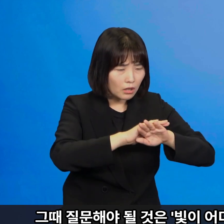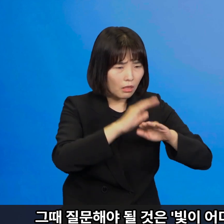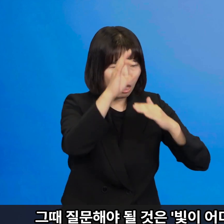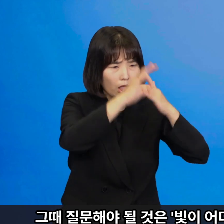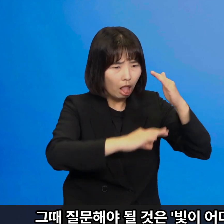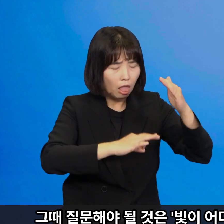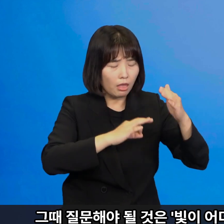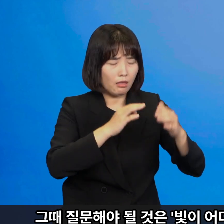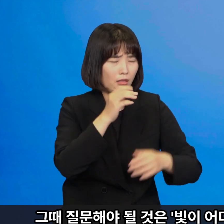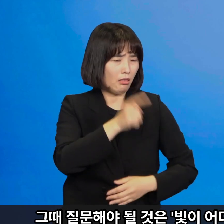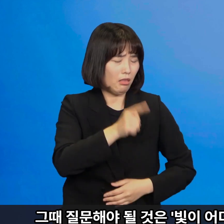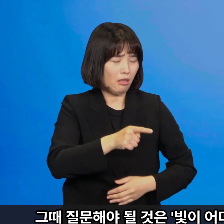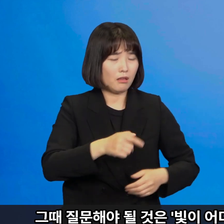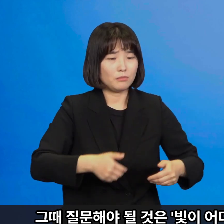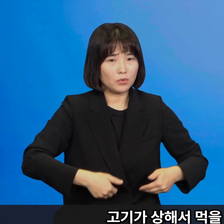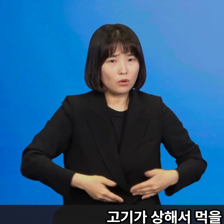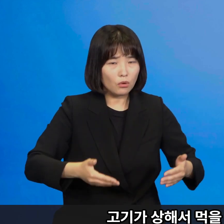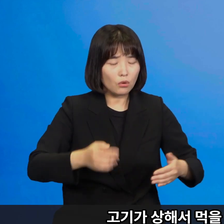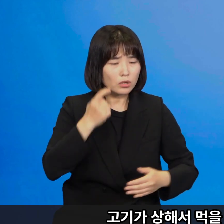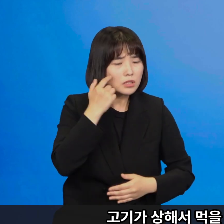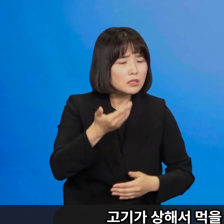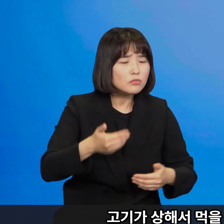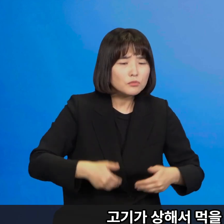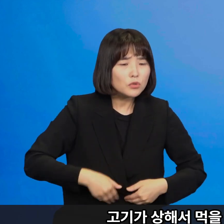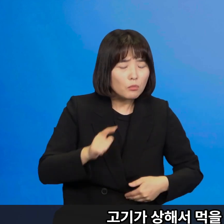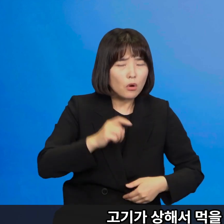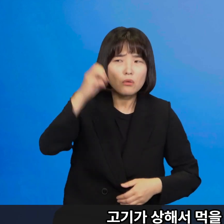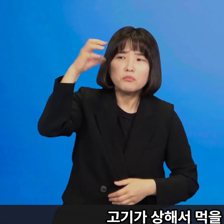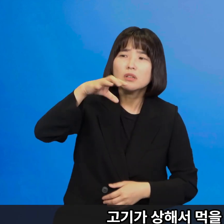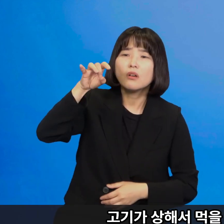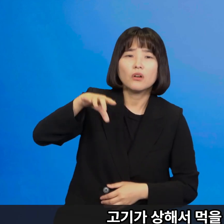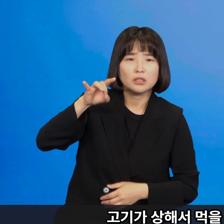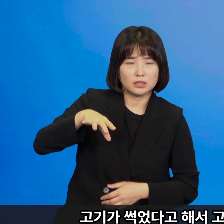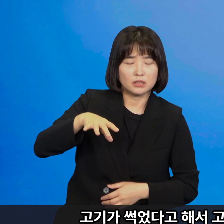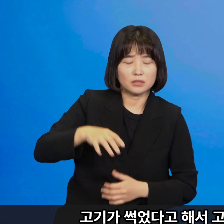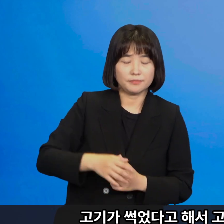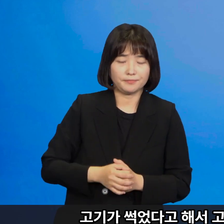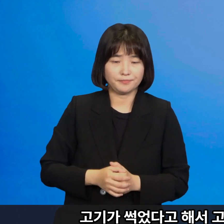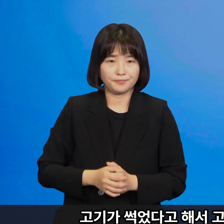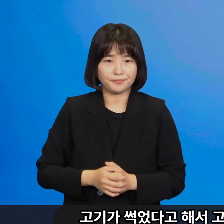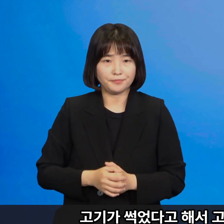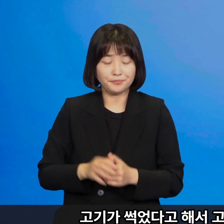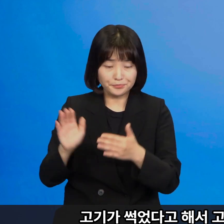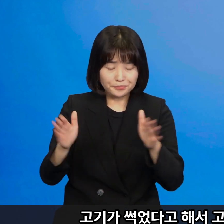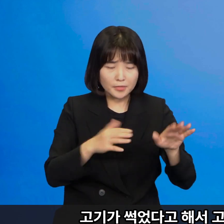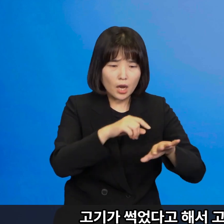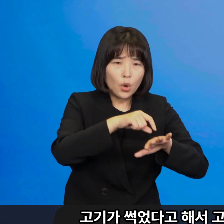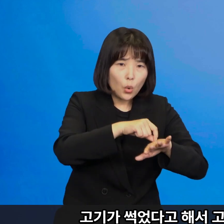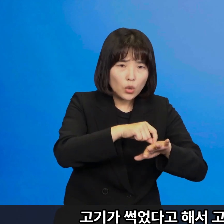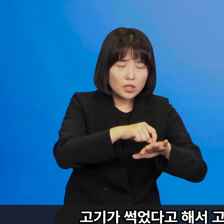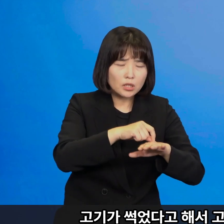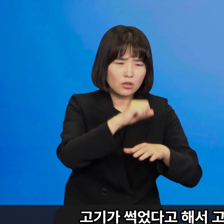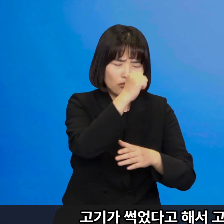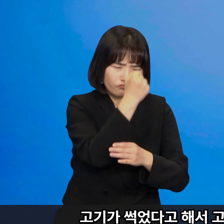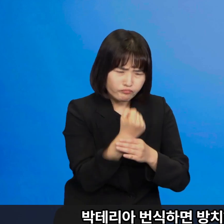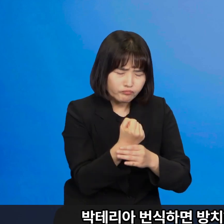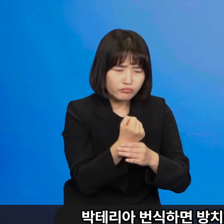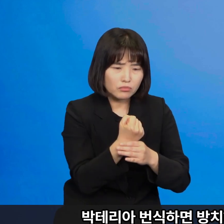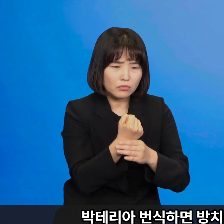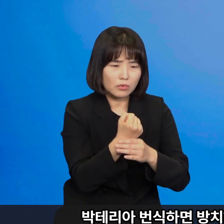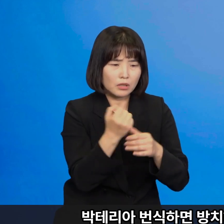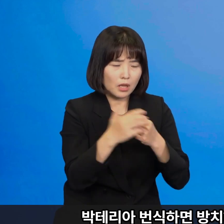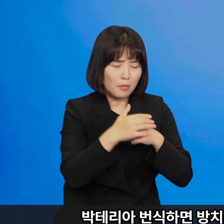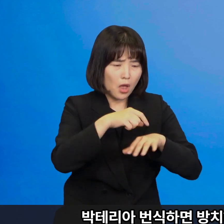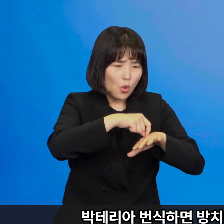어디 있느냐? 라는 질문이라는 거예요. 고기가 상해서 먹을 수 없게 되었다고 해서, 고기가 썩었다고 해서 고기를 탓할 필요가 없습니다.